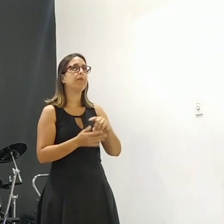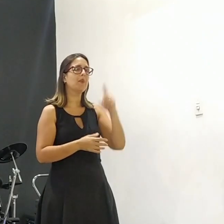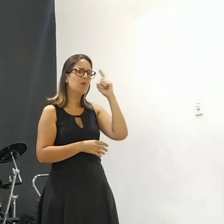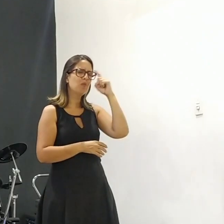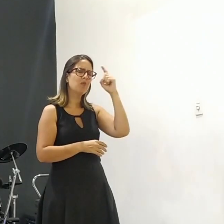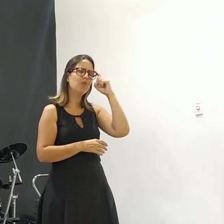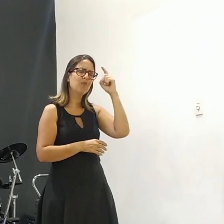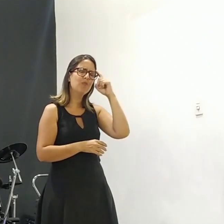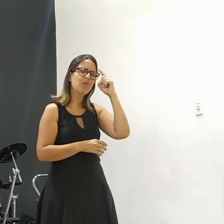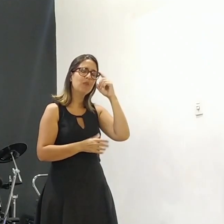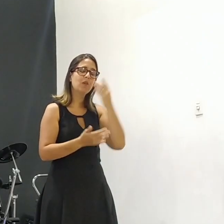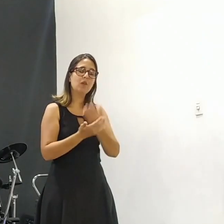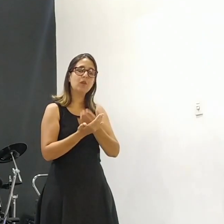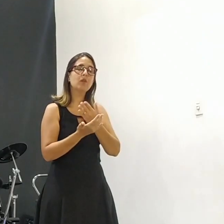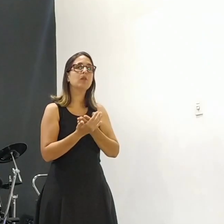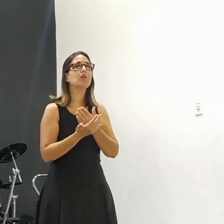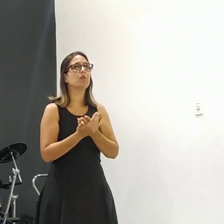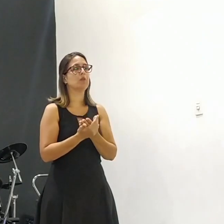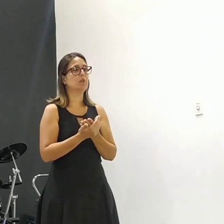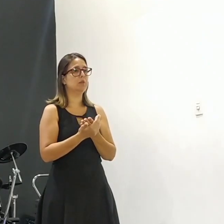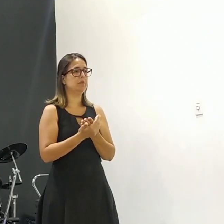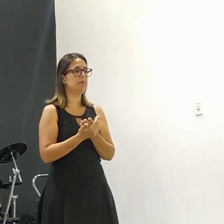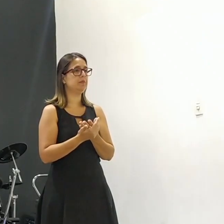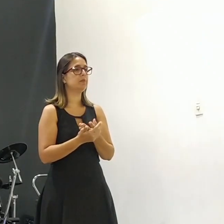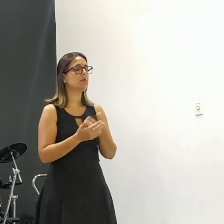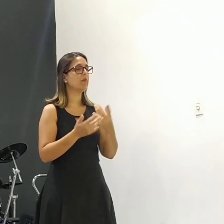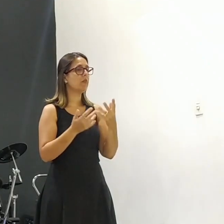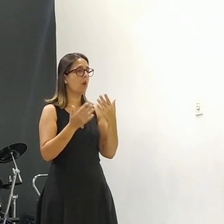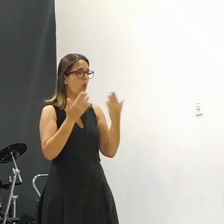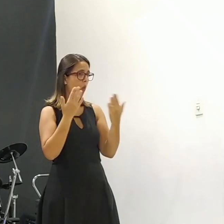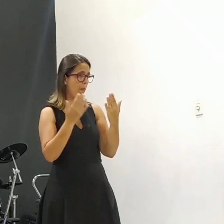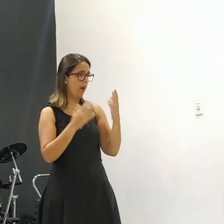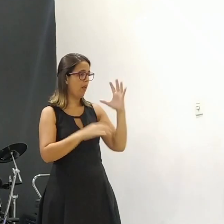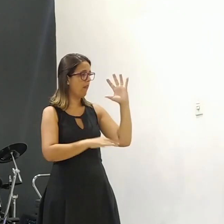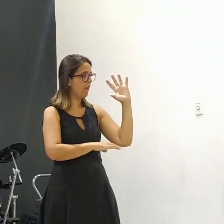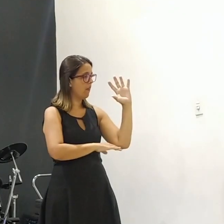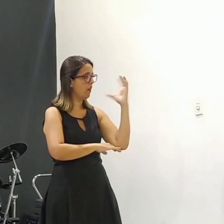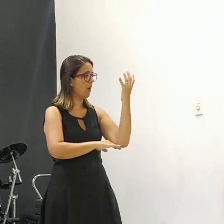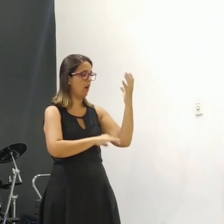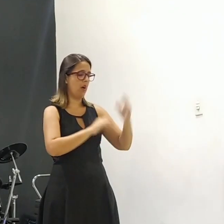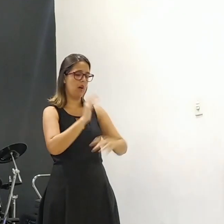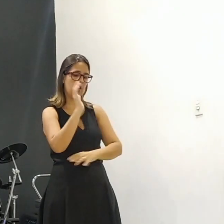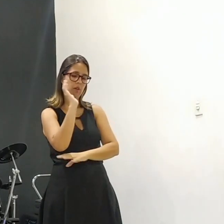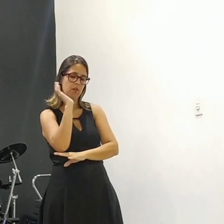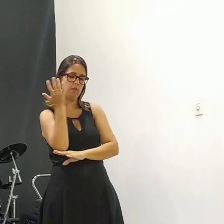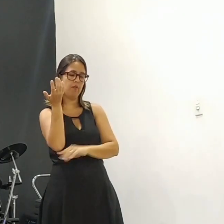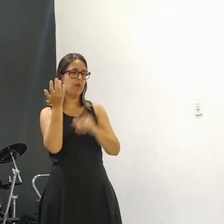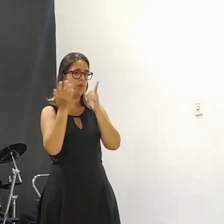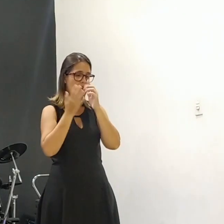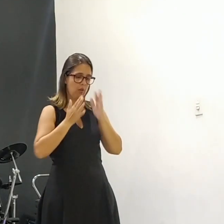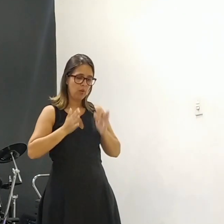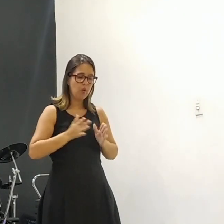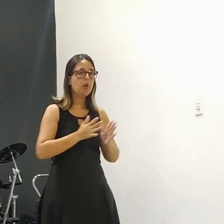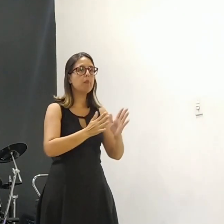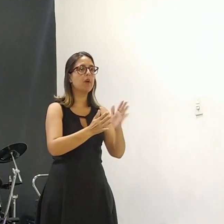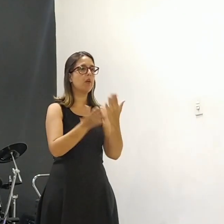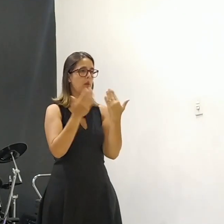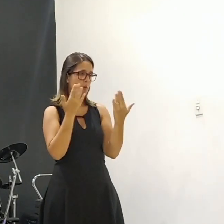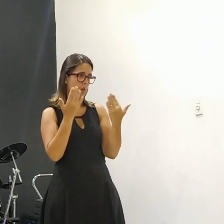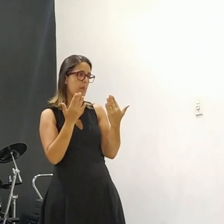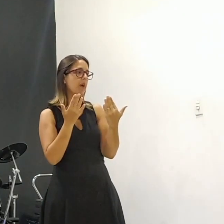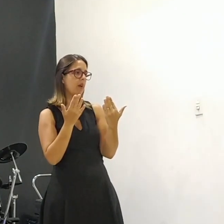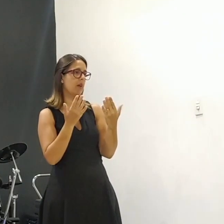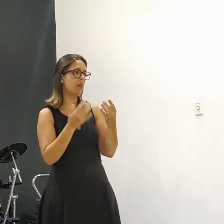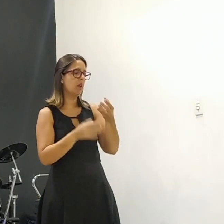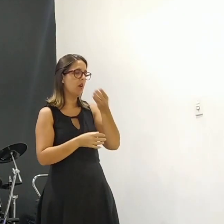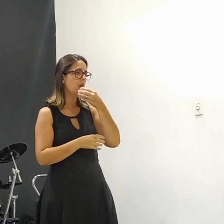e de noite. Ele será como árvore plantada junto a ribeiro de água, a qual dá o